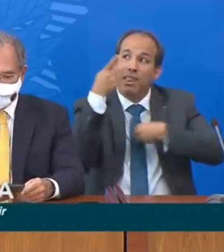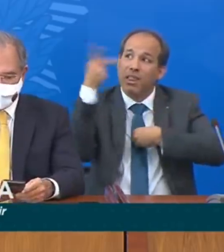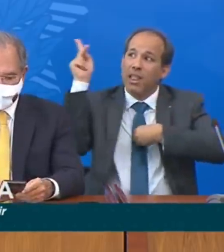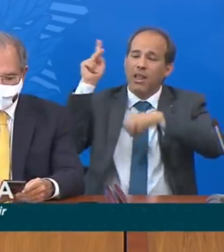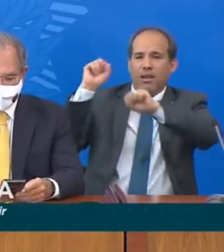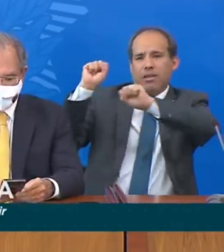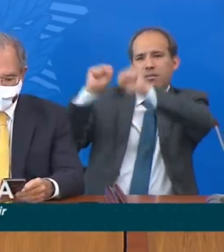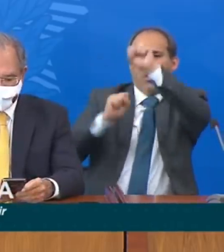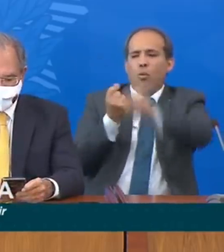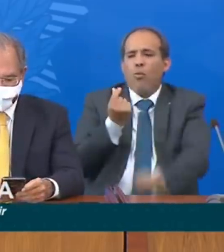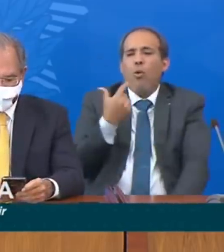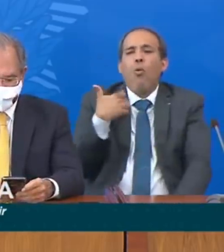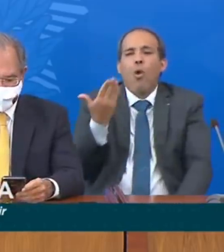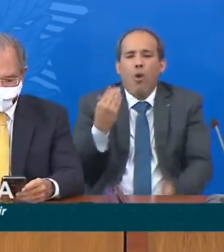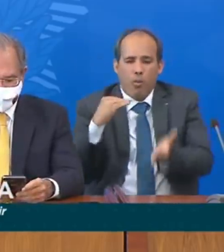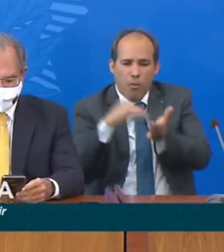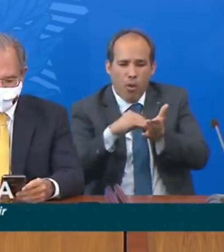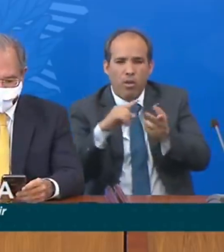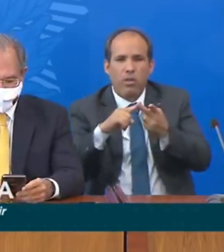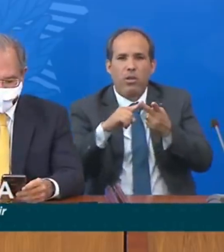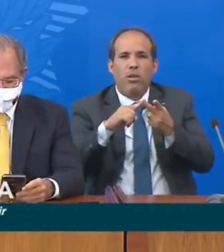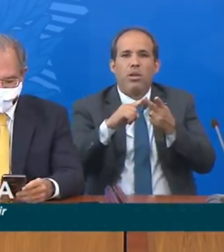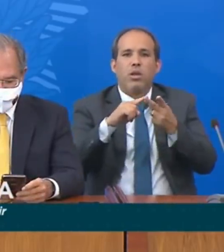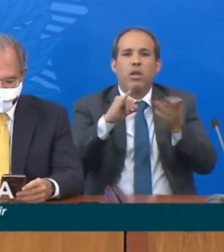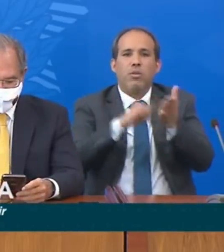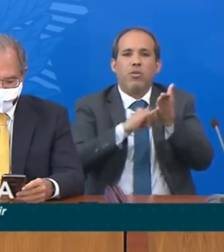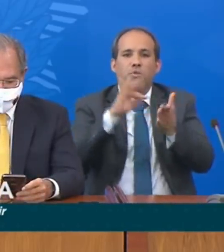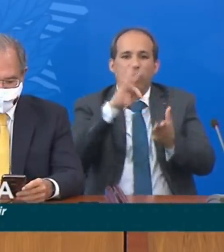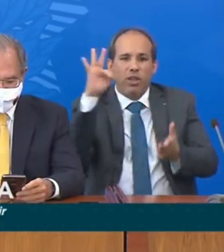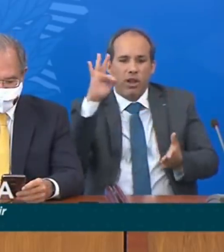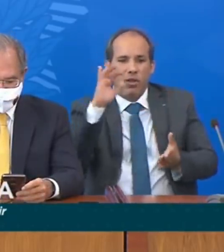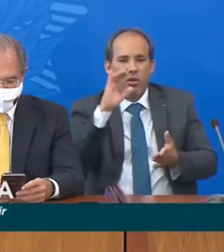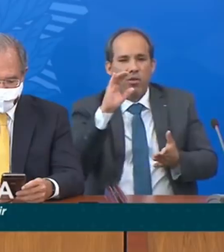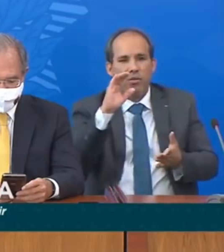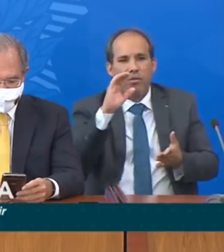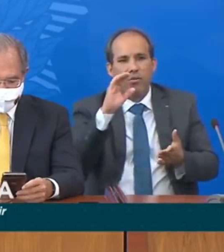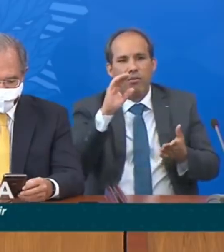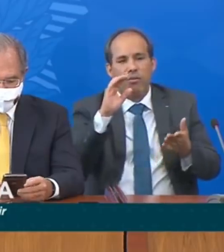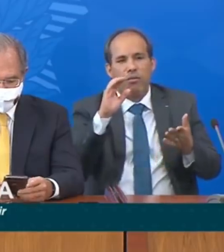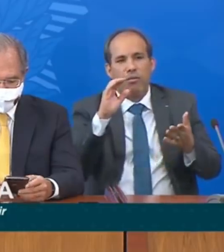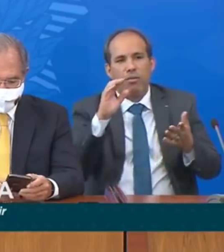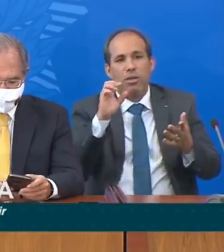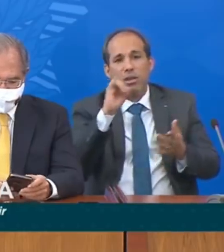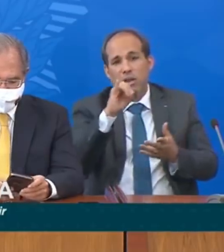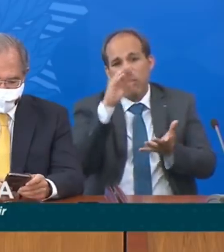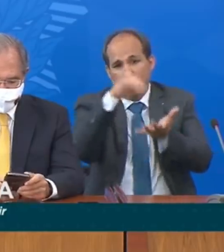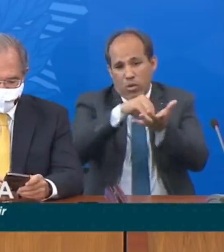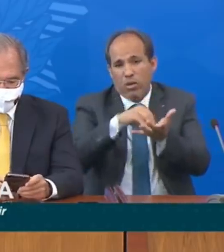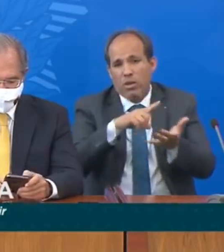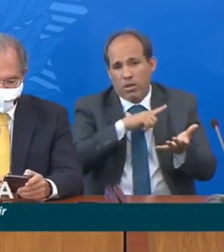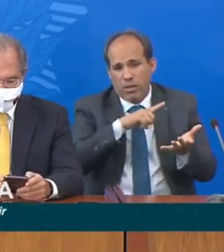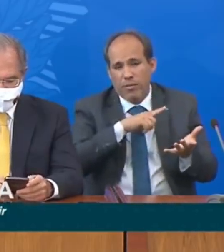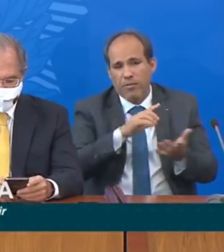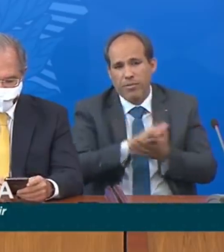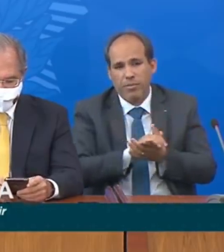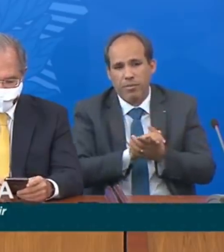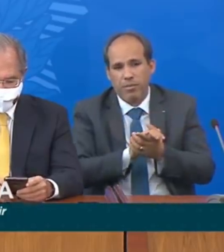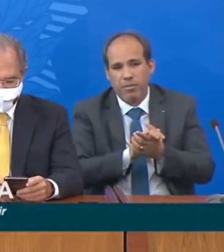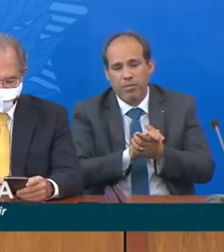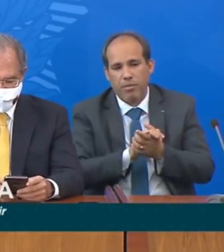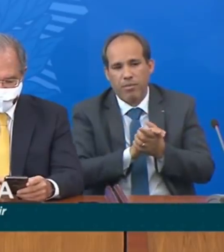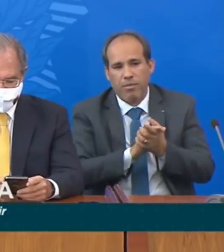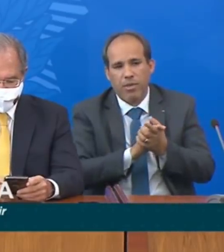refinaria, impostos federais, CID, porventura estiver